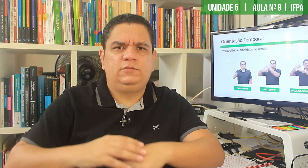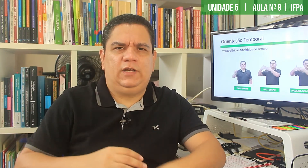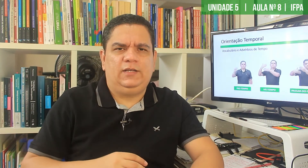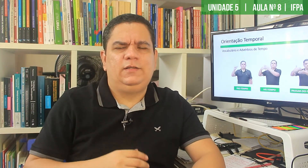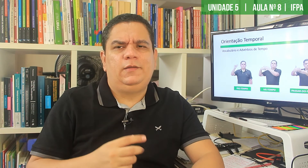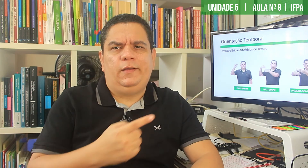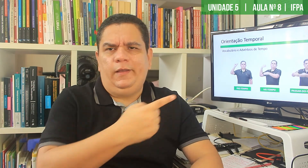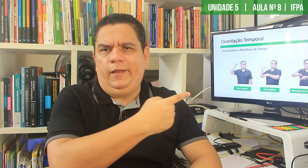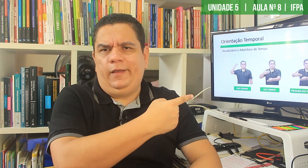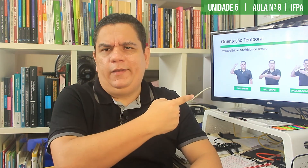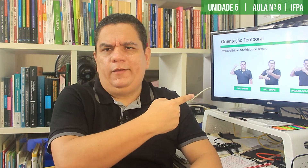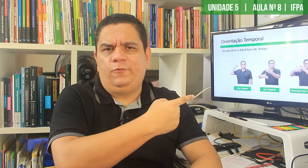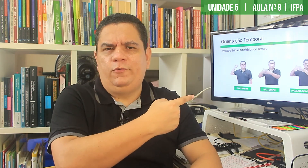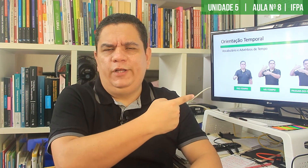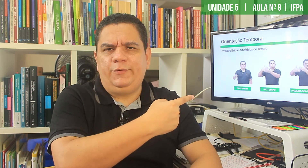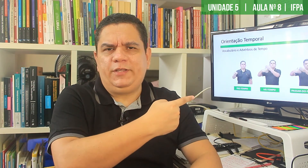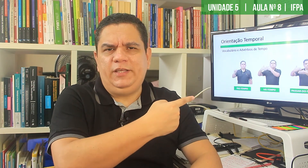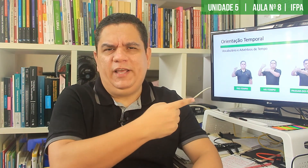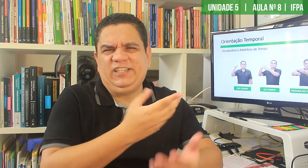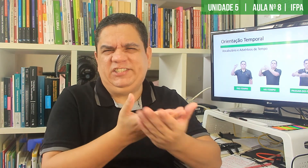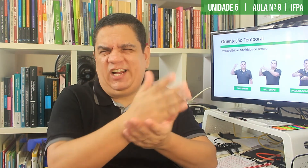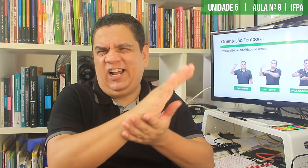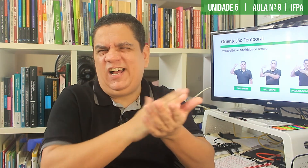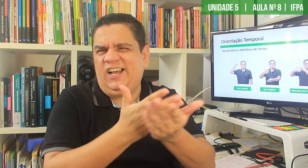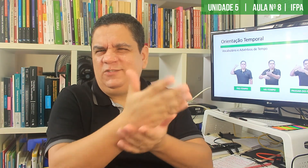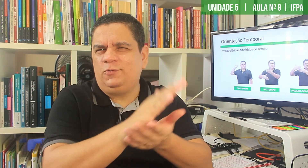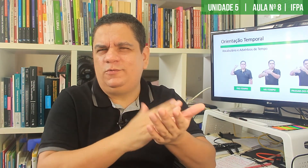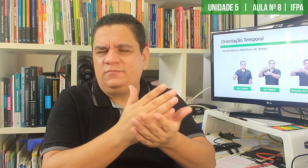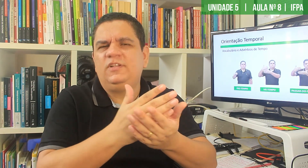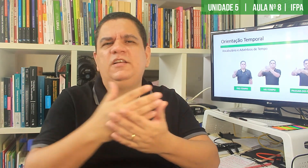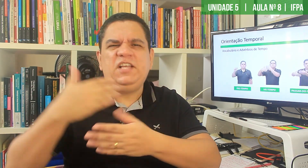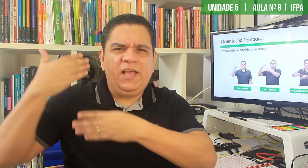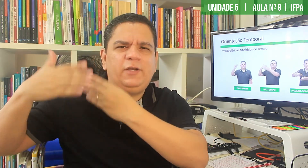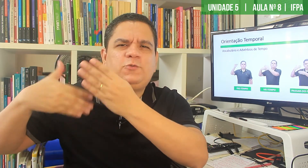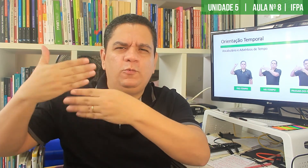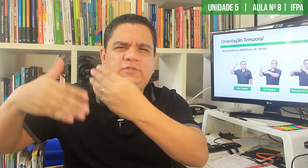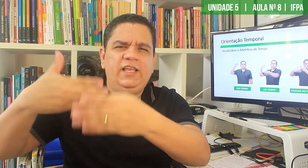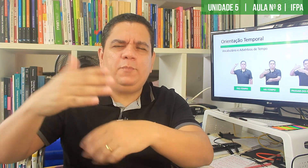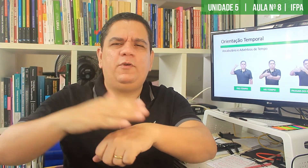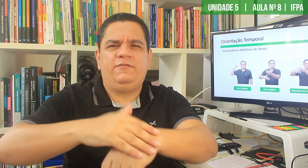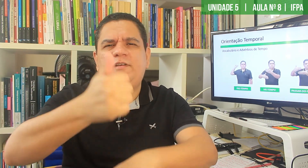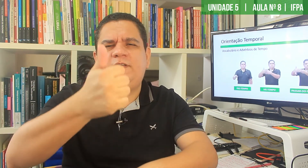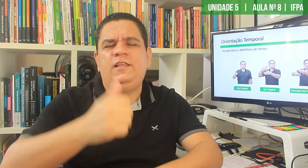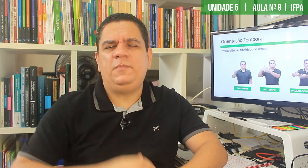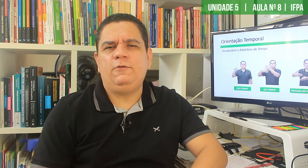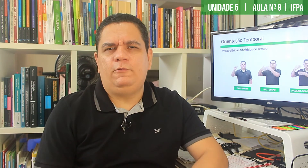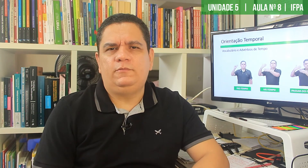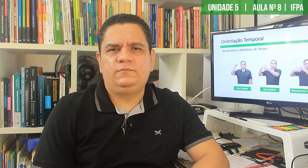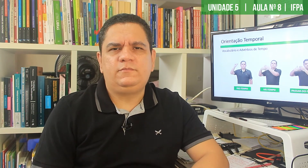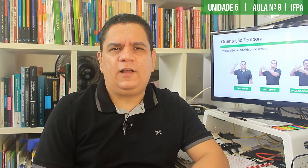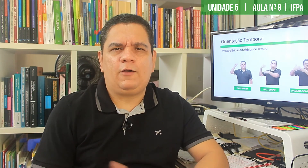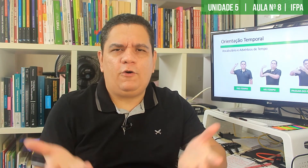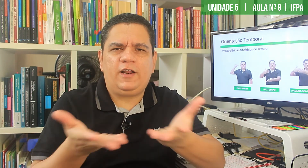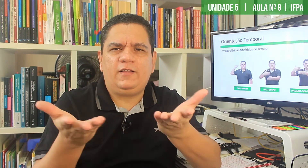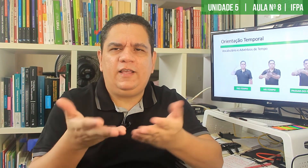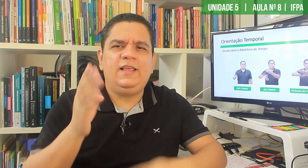tá? Fulano aqui era chato, mas com o tempo ele melhorou. Agora ele é